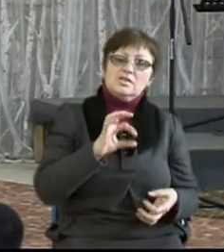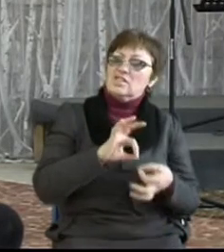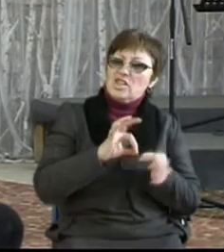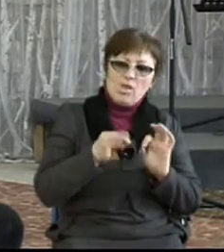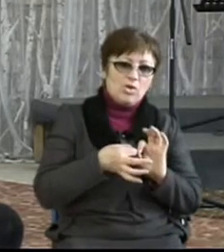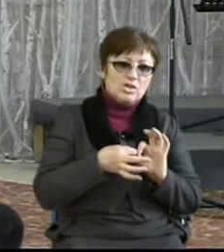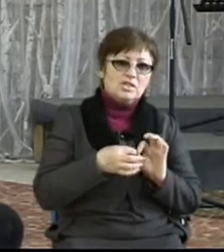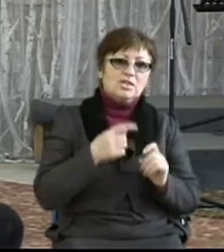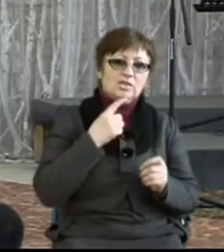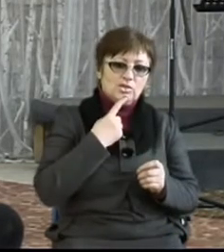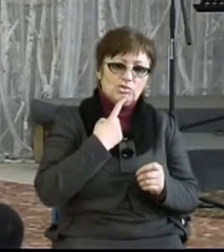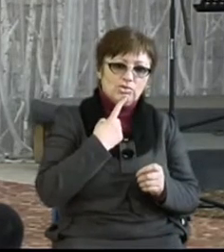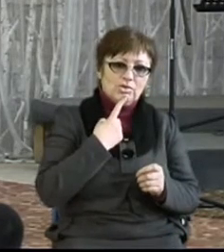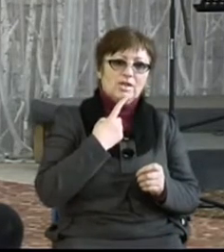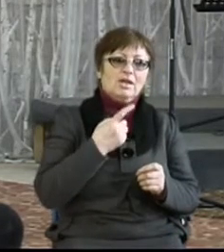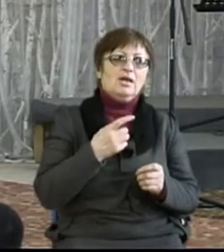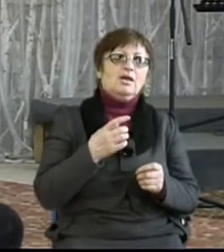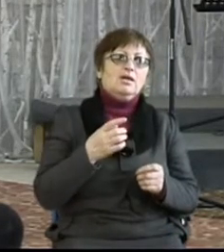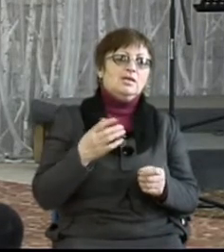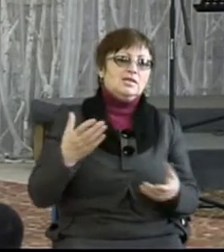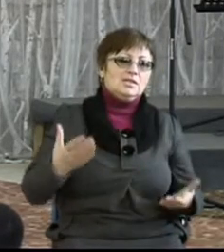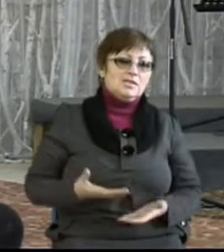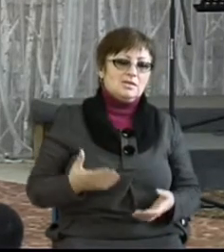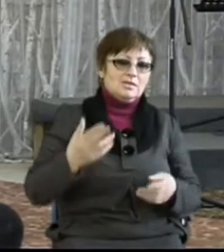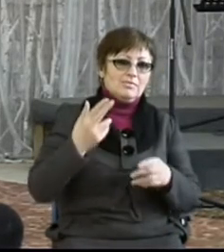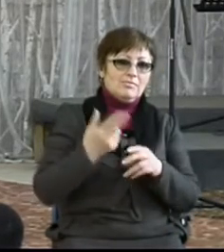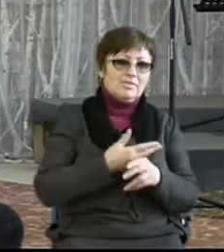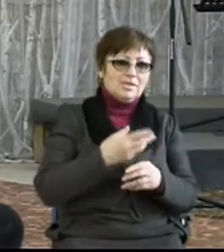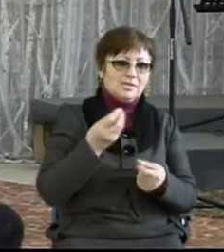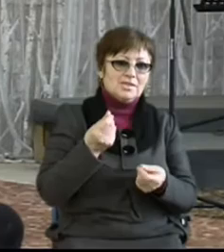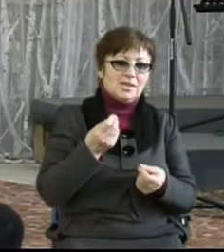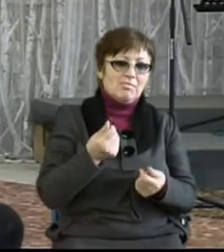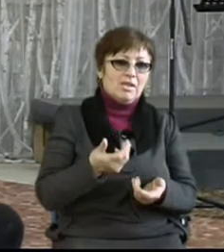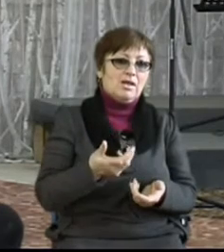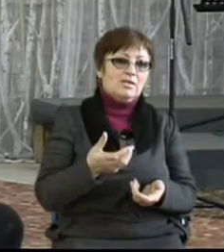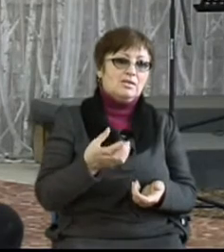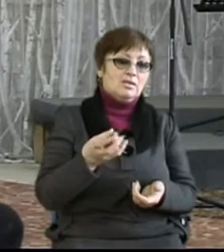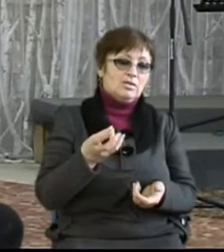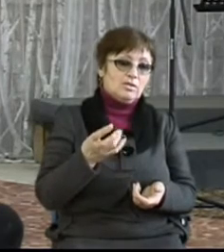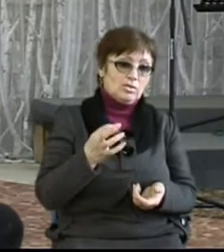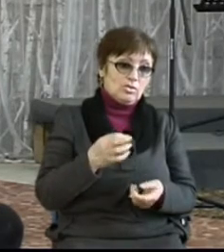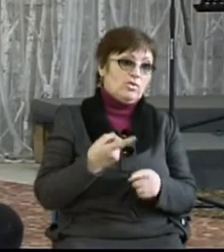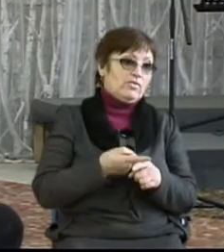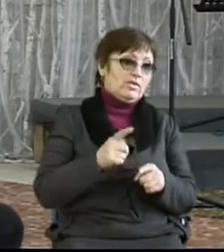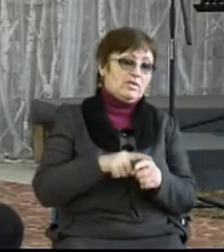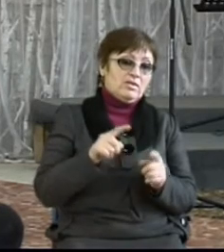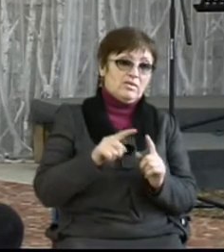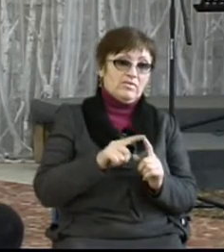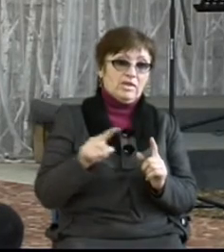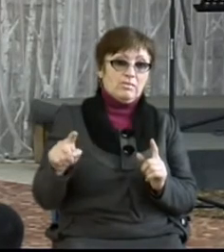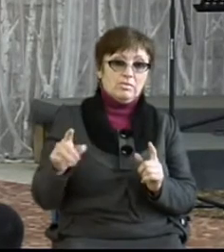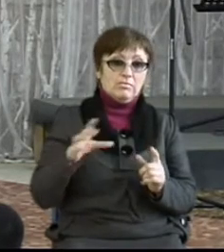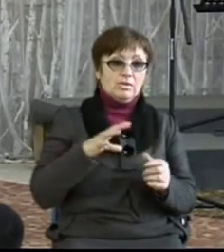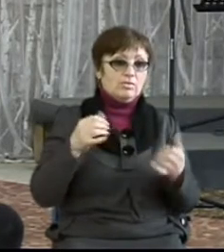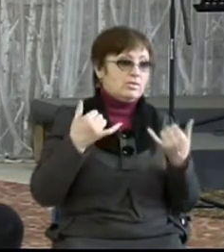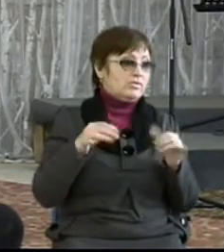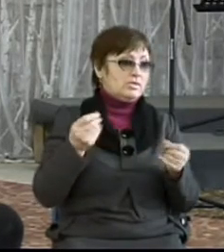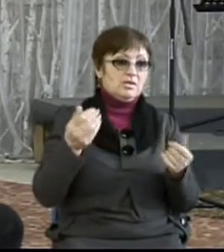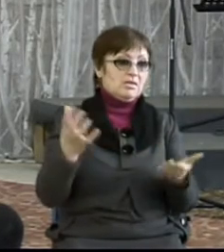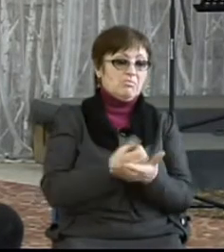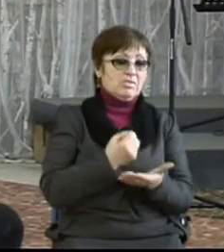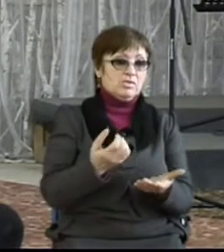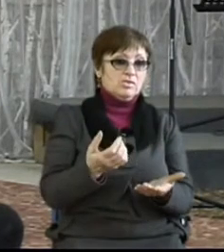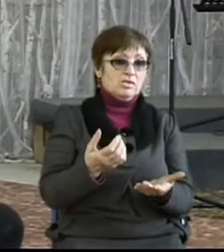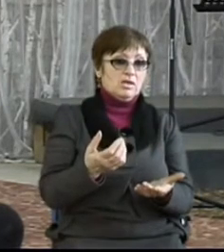в определенный период, да, жили без, скажем так, зарплаты, но вы знаете, в этот определенный период казалось удивительно, денег не